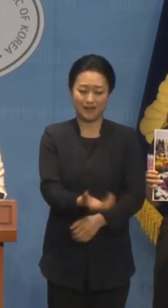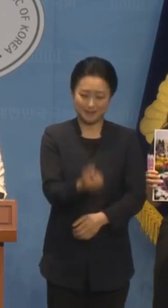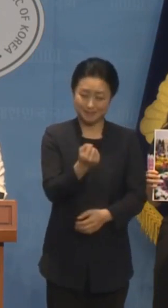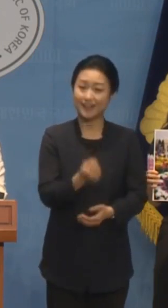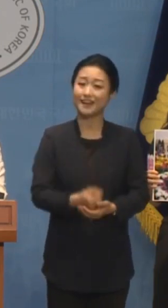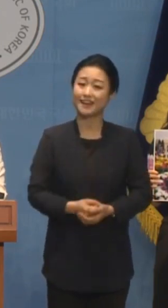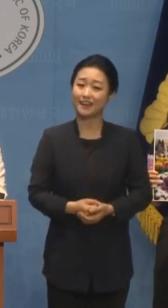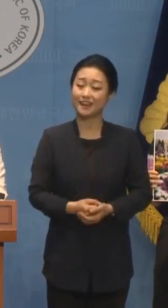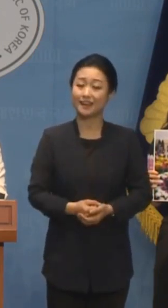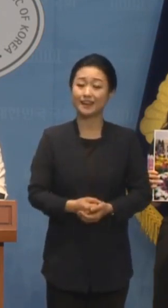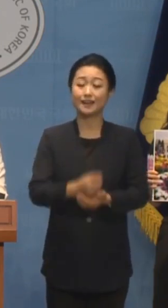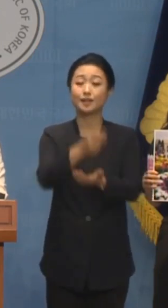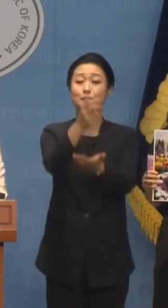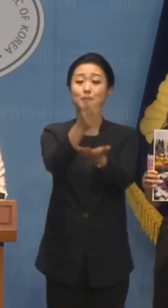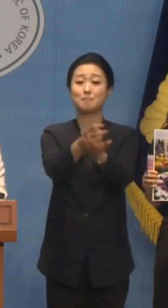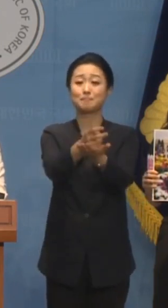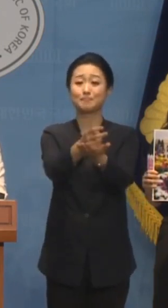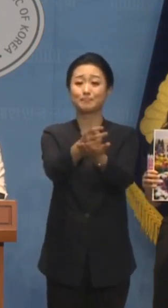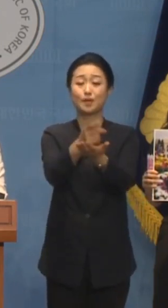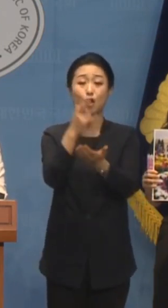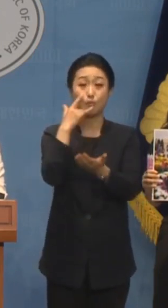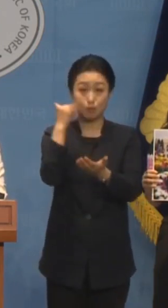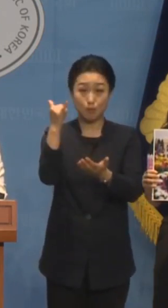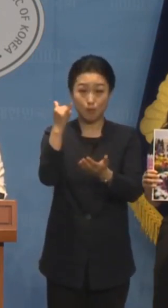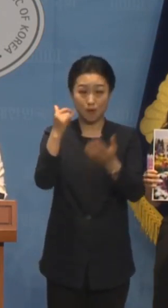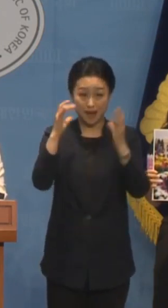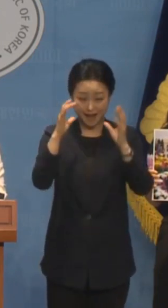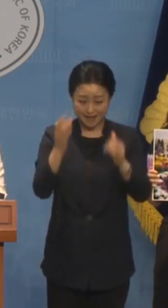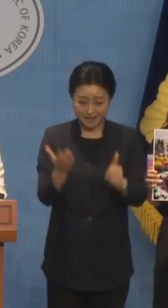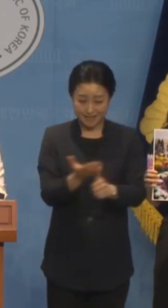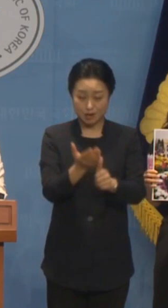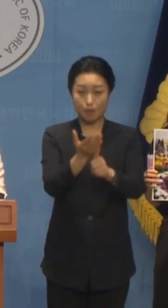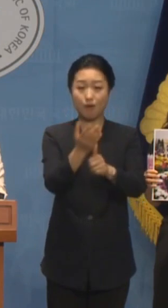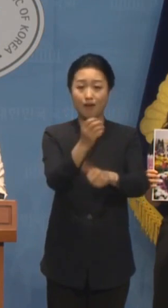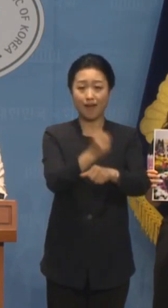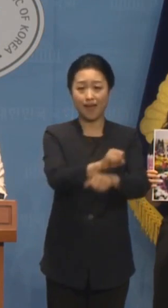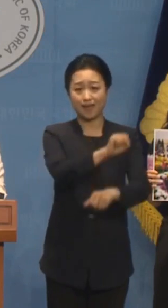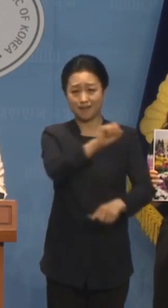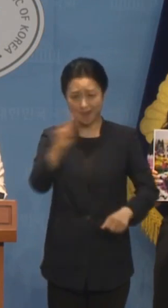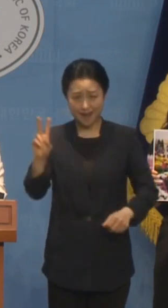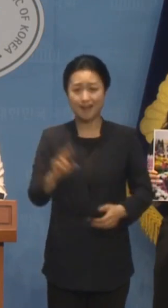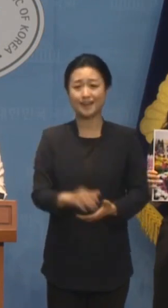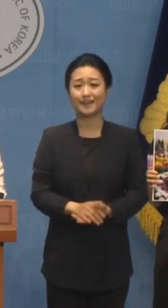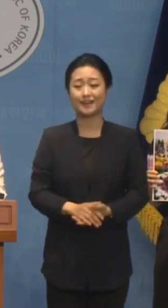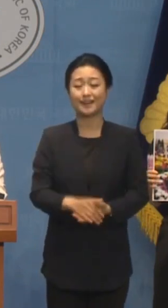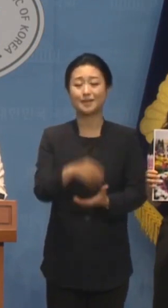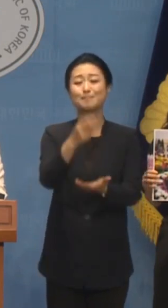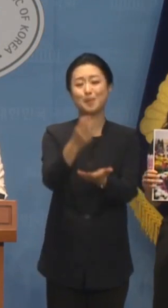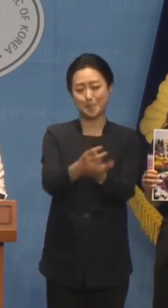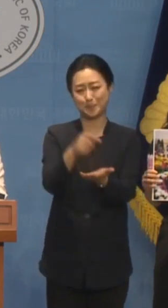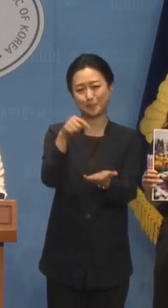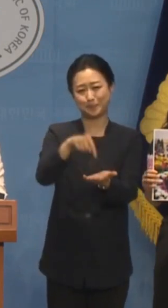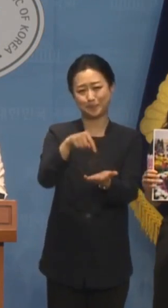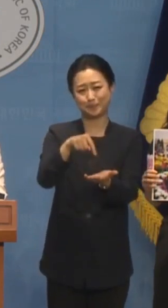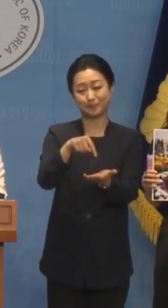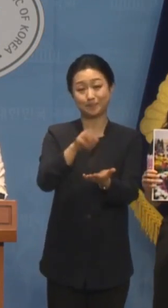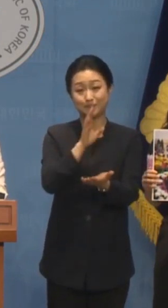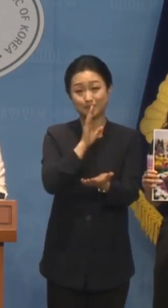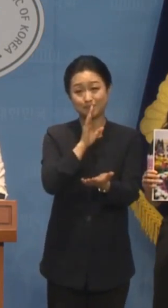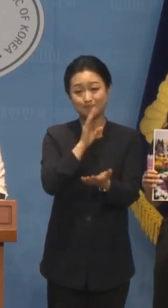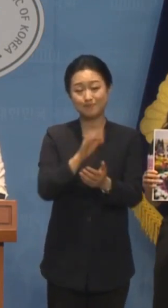있습니다. 이 법은 부모는 아이를 양육해야 한다라고 하는 법입니다.